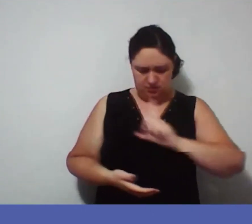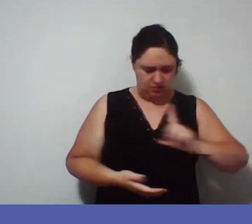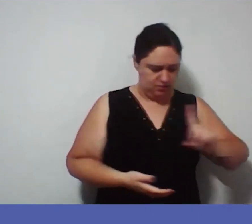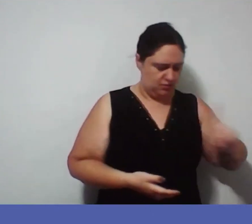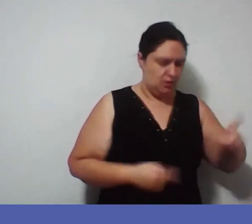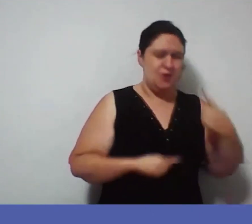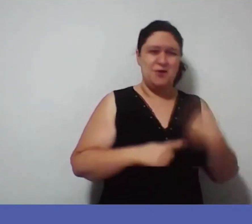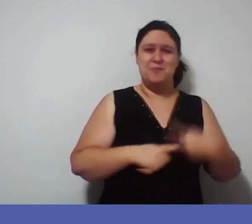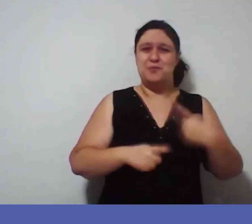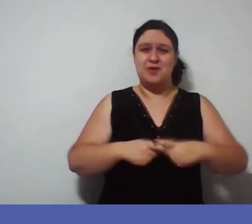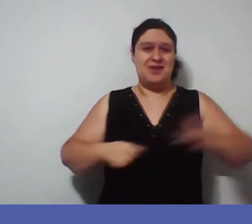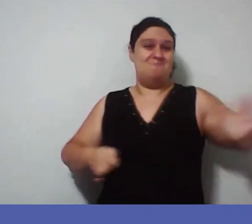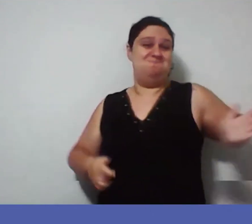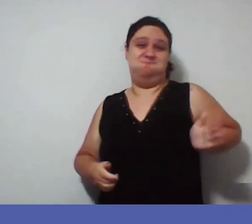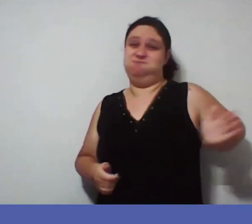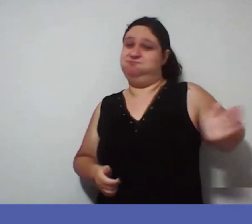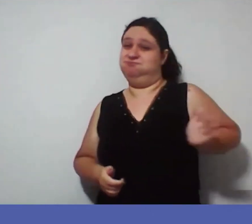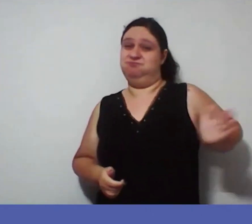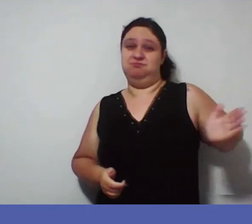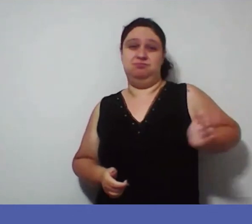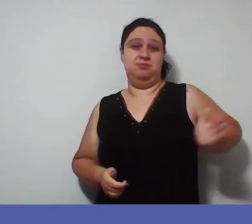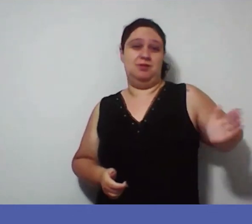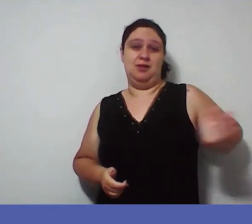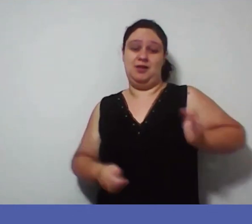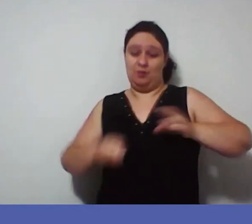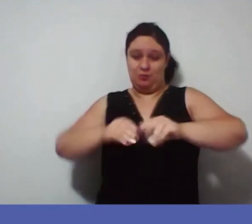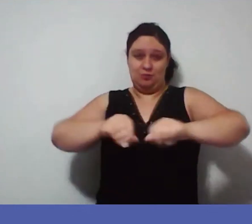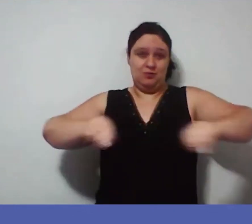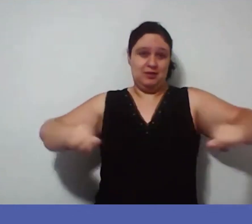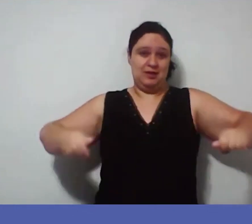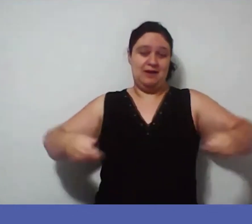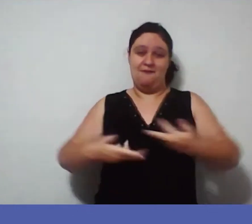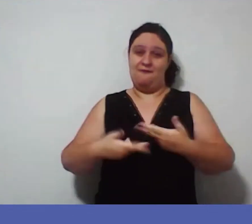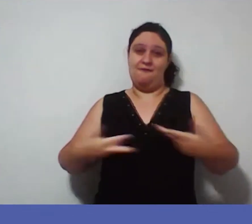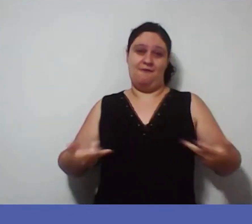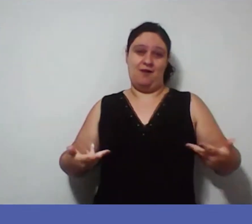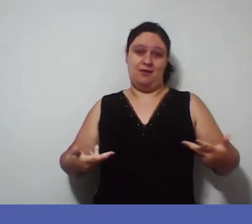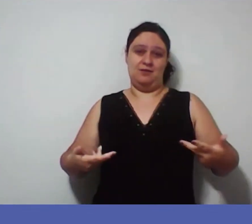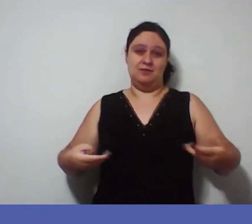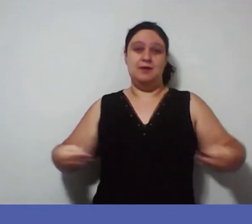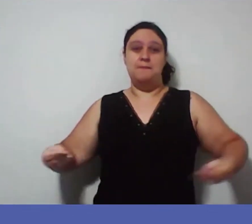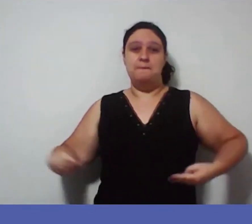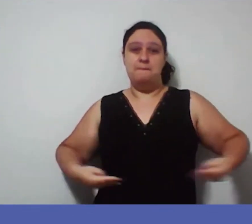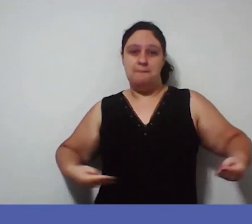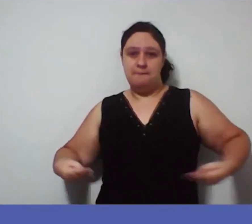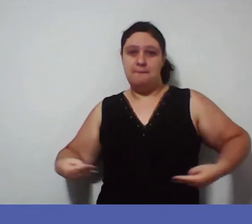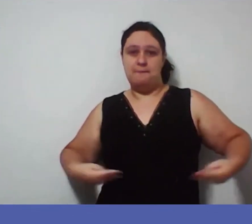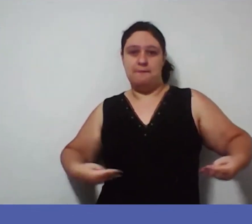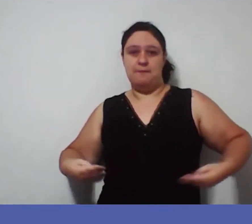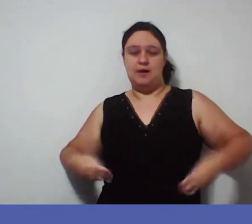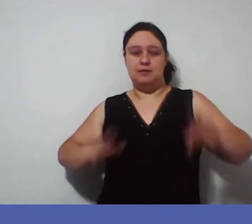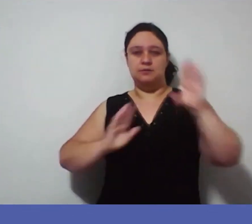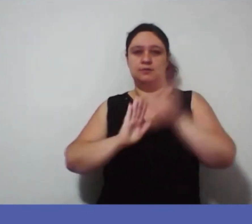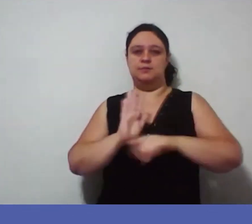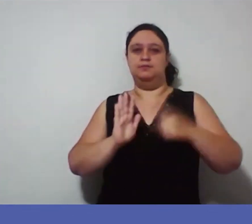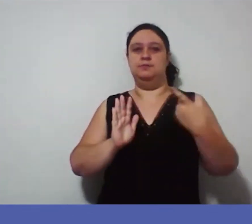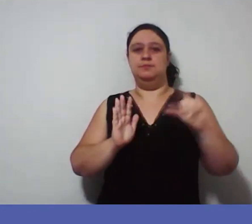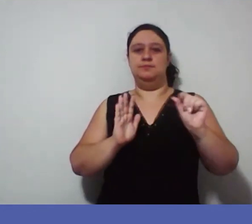muitas propriedades. No registro de Marcos 10, versículo